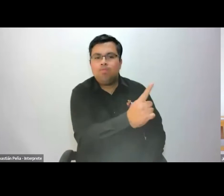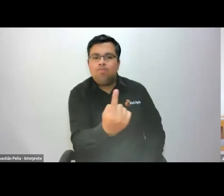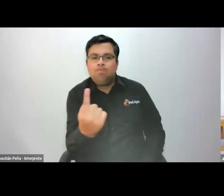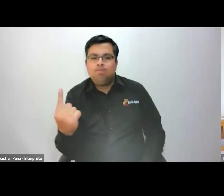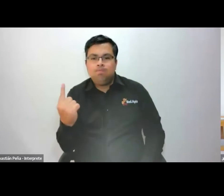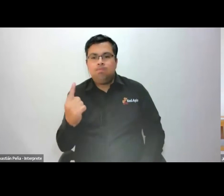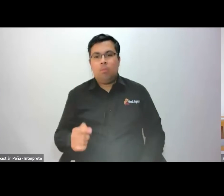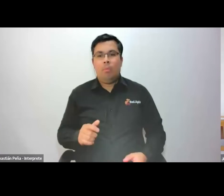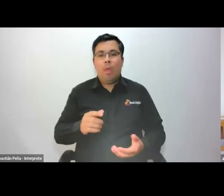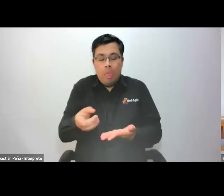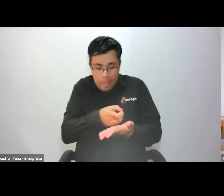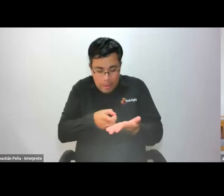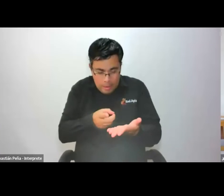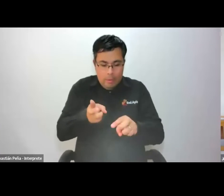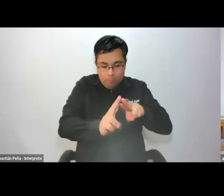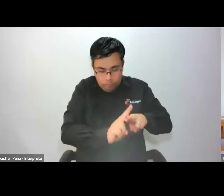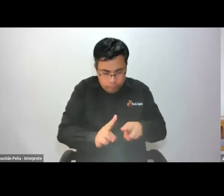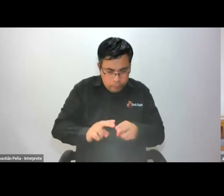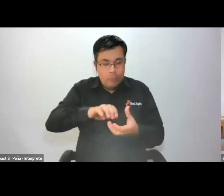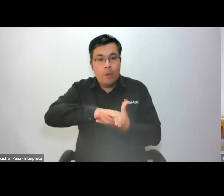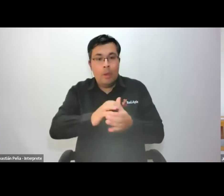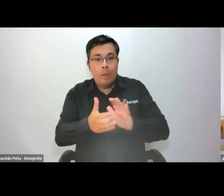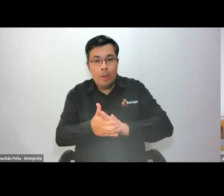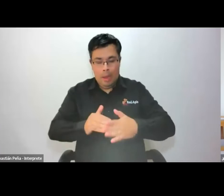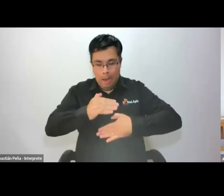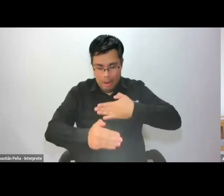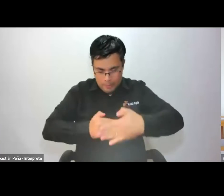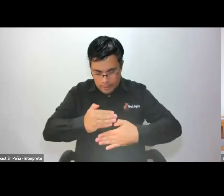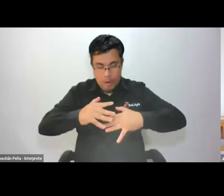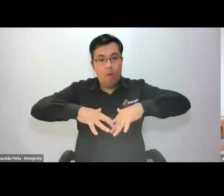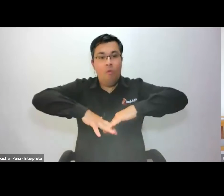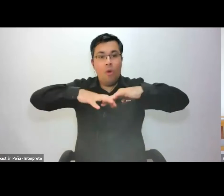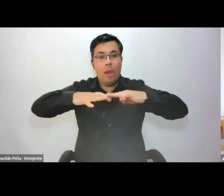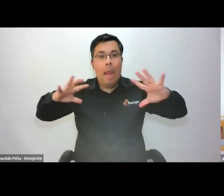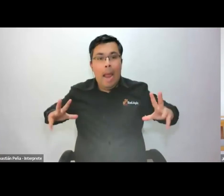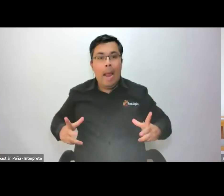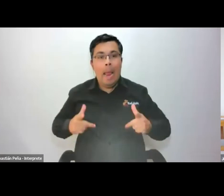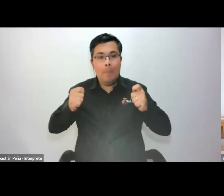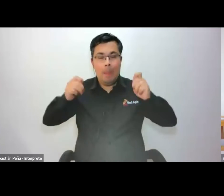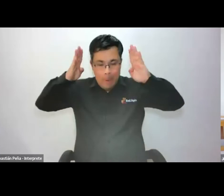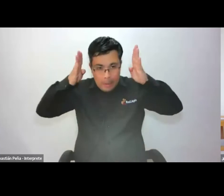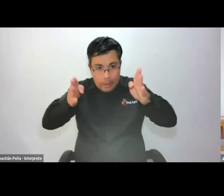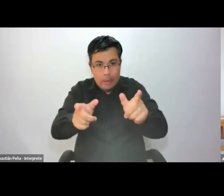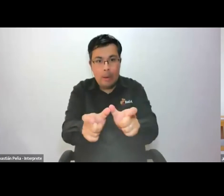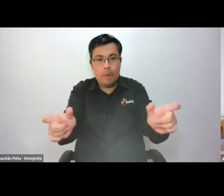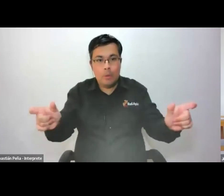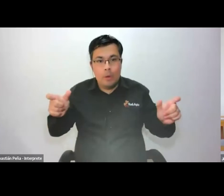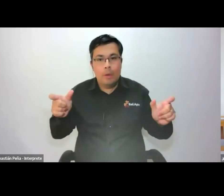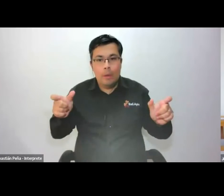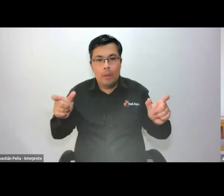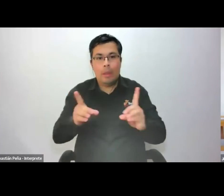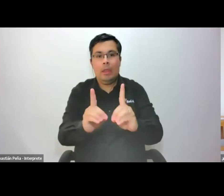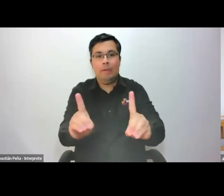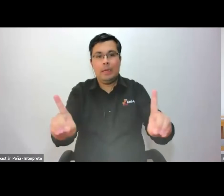por ejemplo, avanzar en fortalecer las capacidades que necesitamos para poder atender a esa diversidad. Eso es un primer elemento.